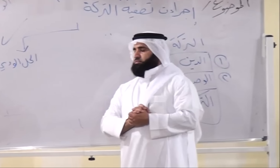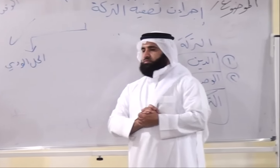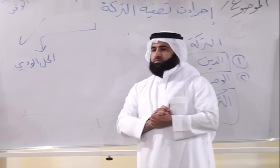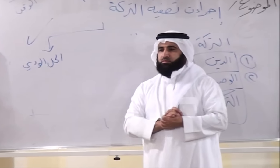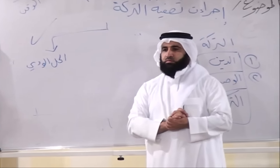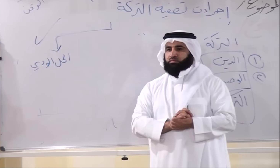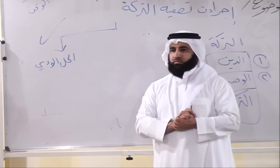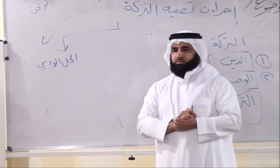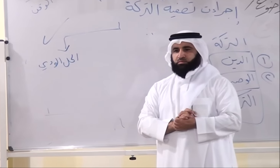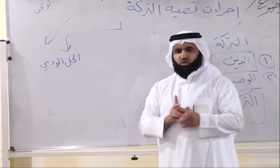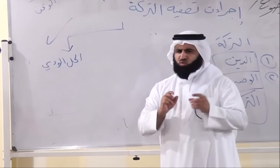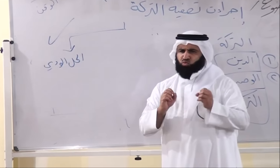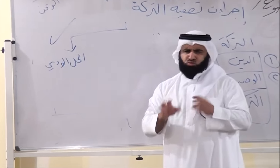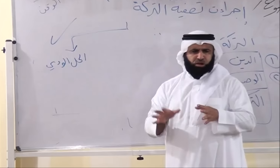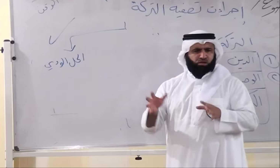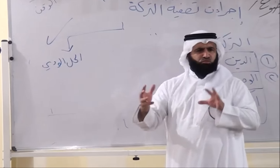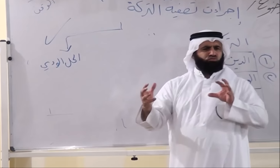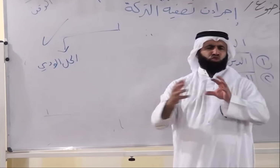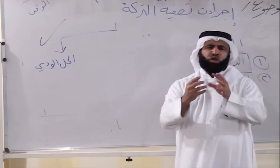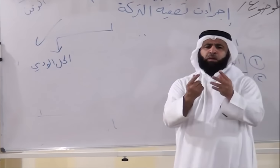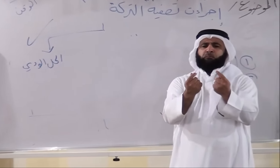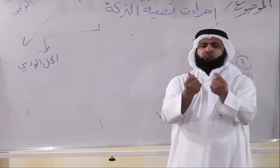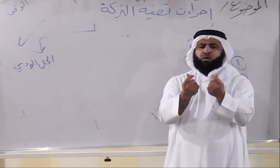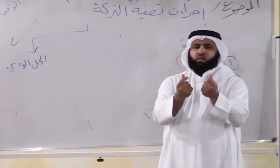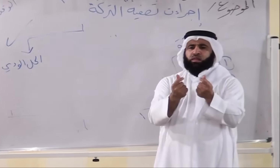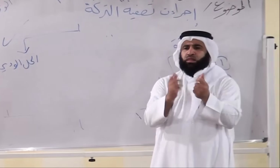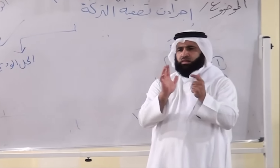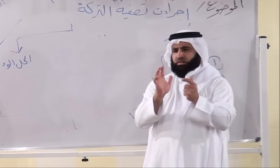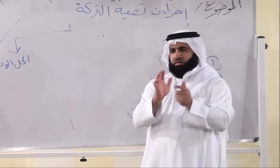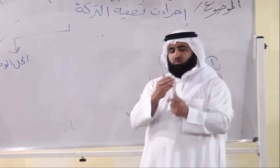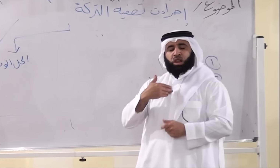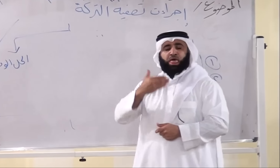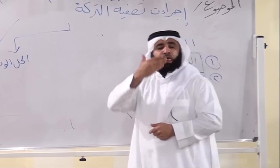للاسف الشديد انه نصل لهالمرحله هذه. طبعا اكتشفت حاجه عجيبه